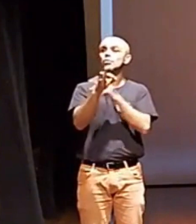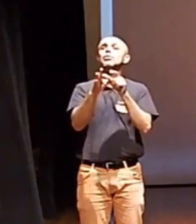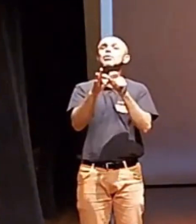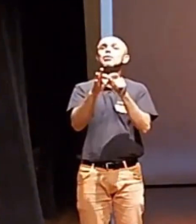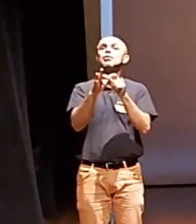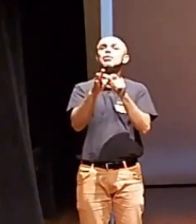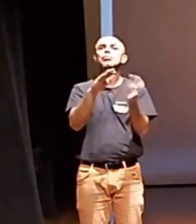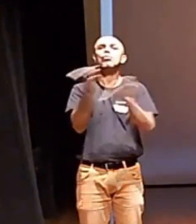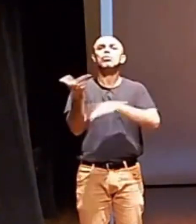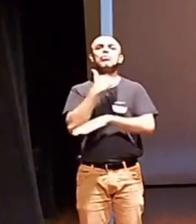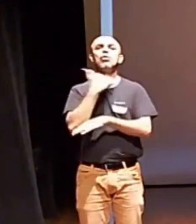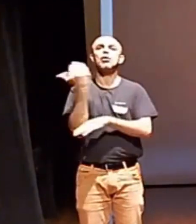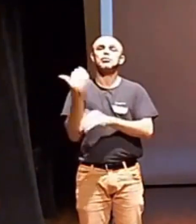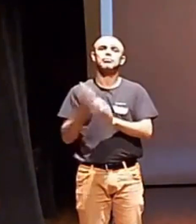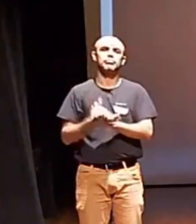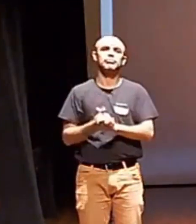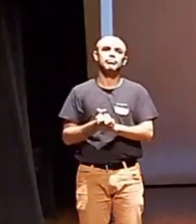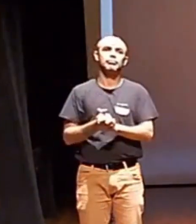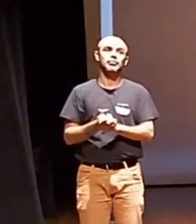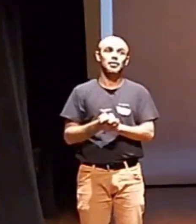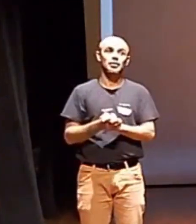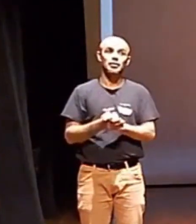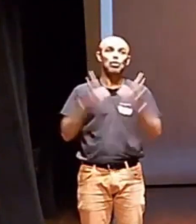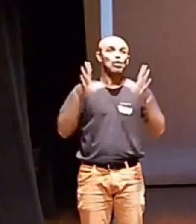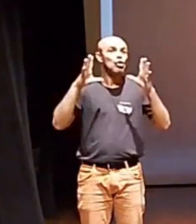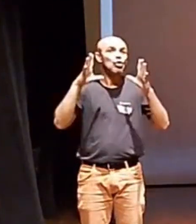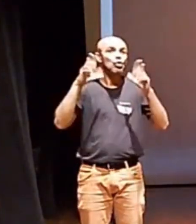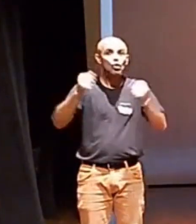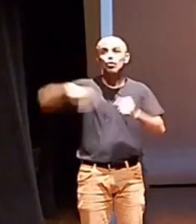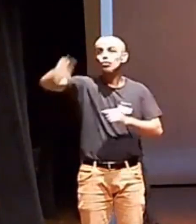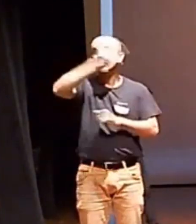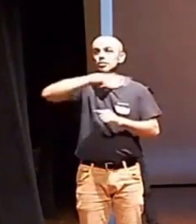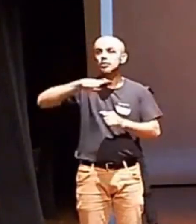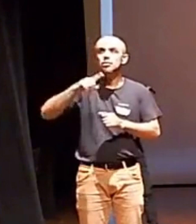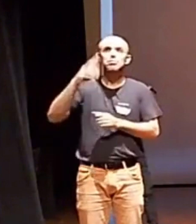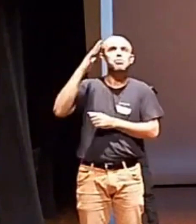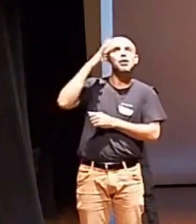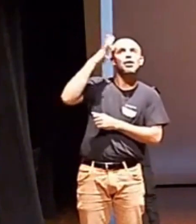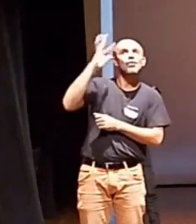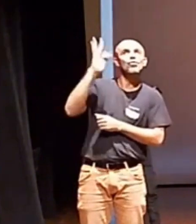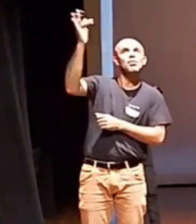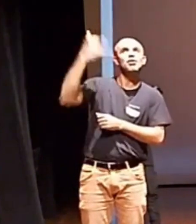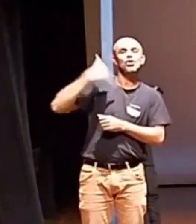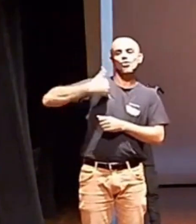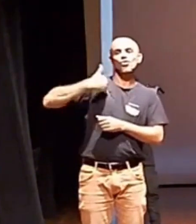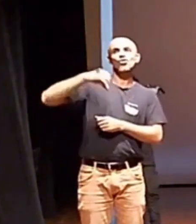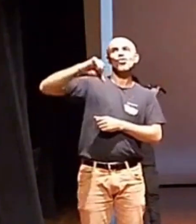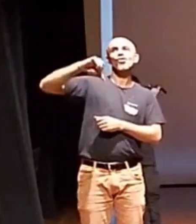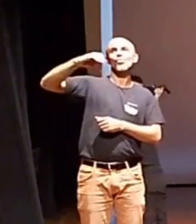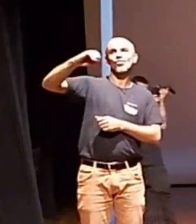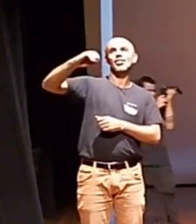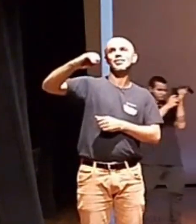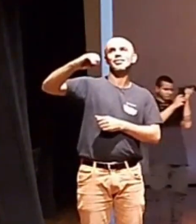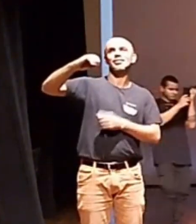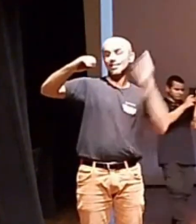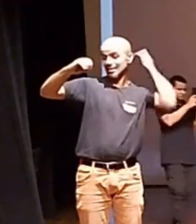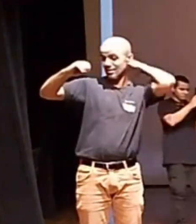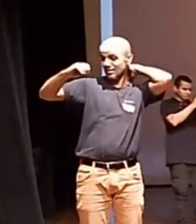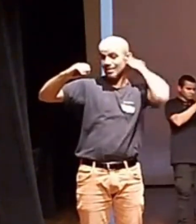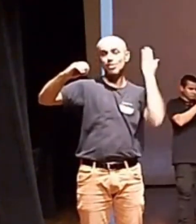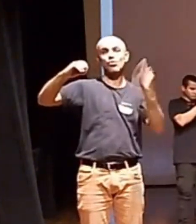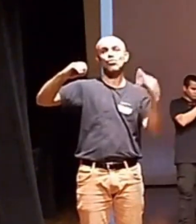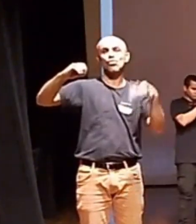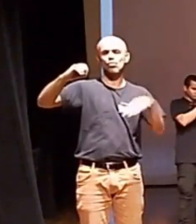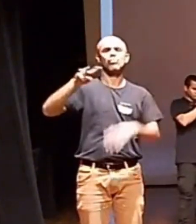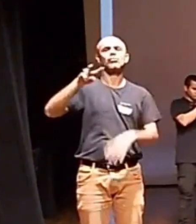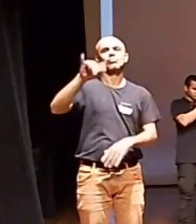Porque todo mundo que pretende chegar aos 90 anos, em algum momento da vida, vai sentir aquele